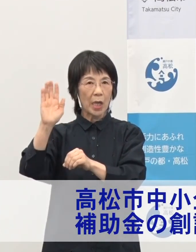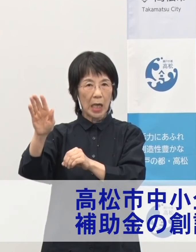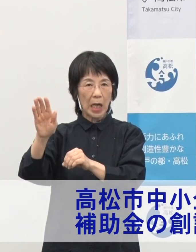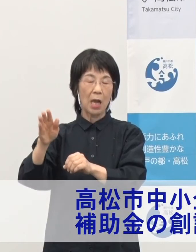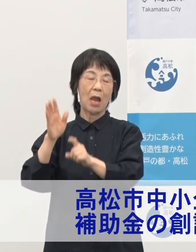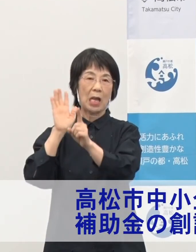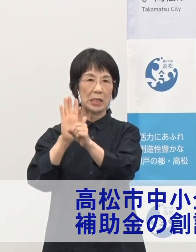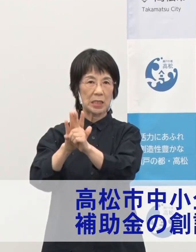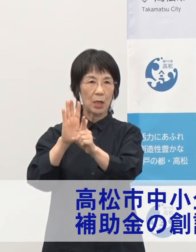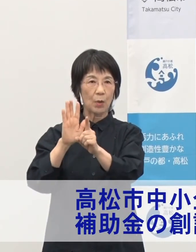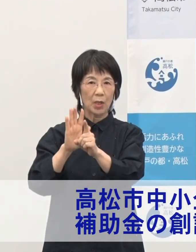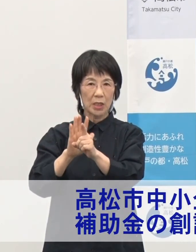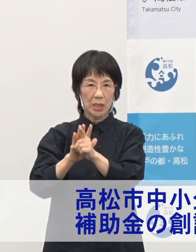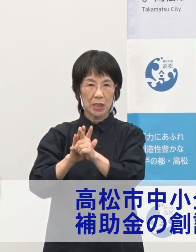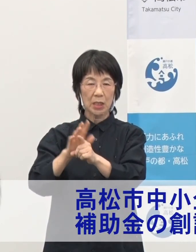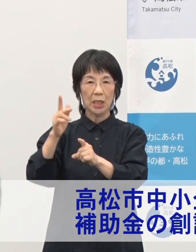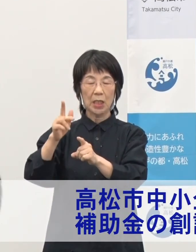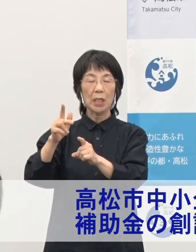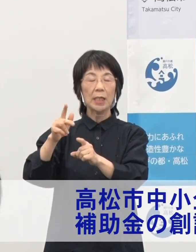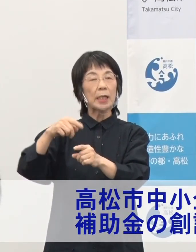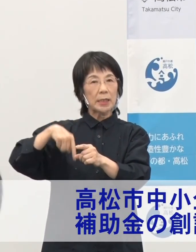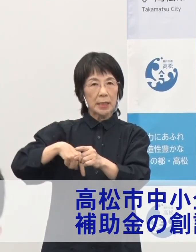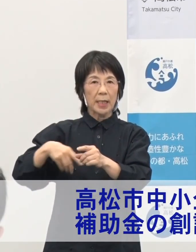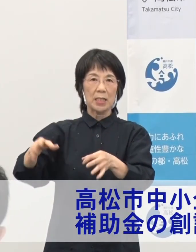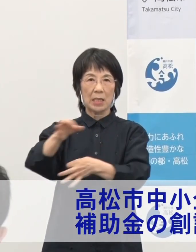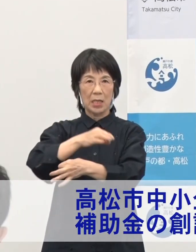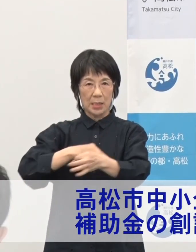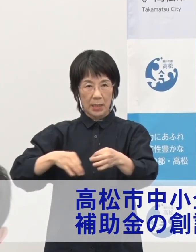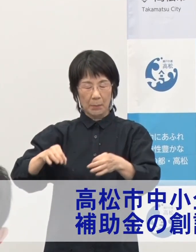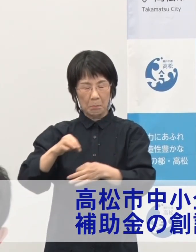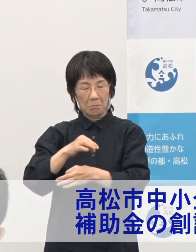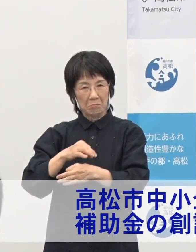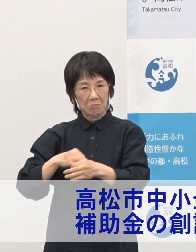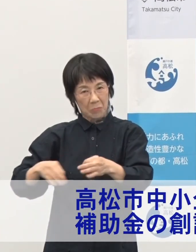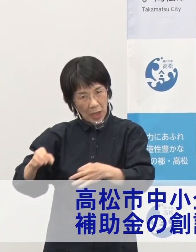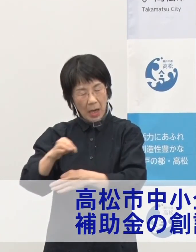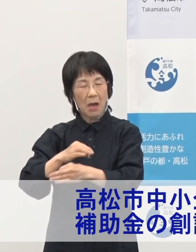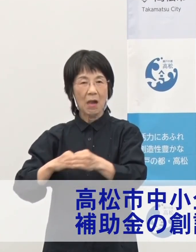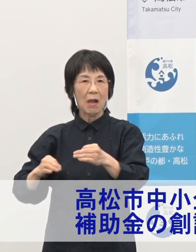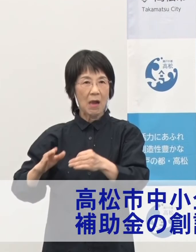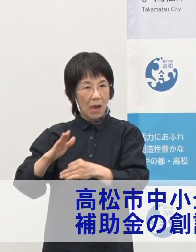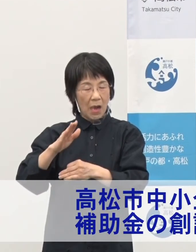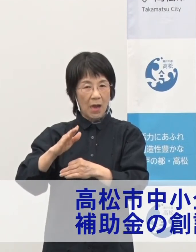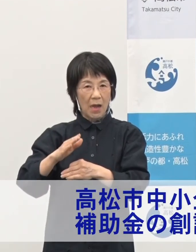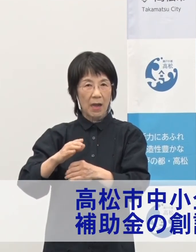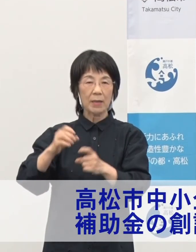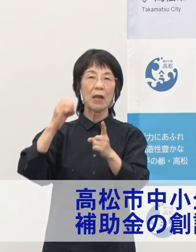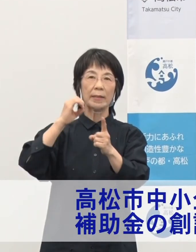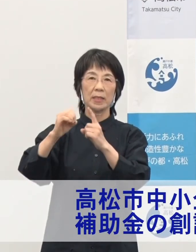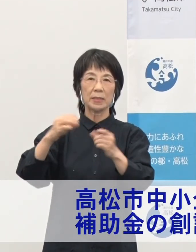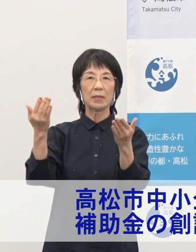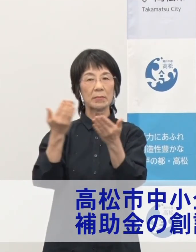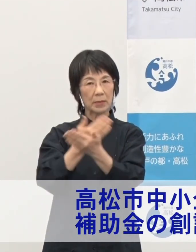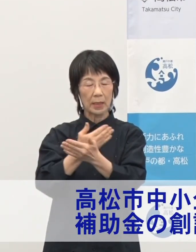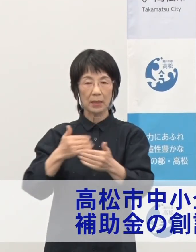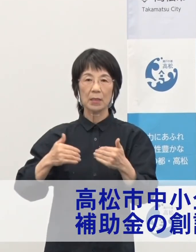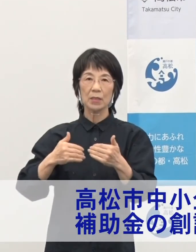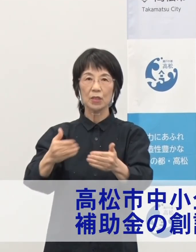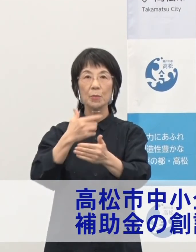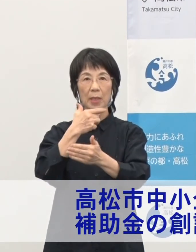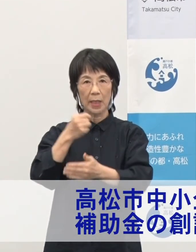し市内経済の活性化またアイデジタル化に資するということで進めてまいりたいと存じ